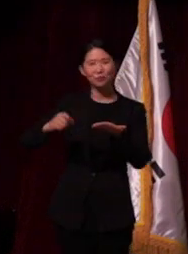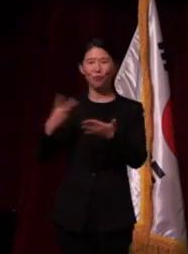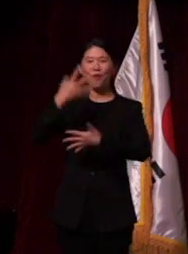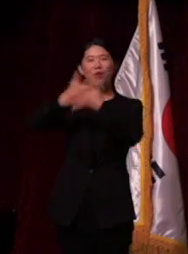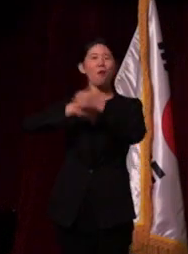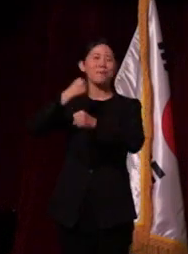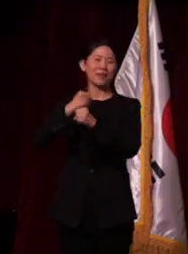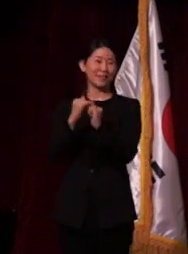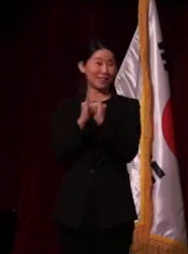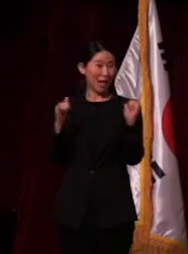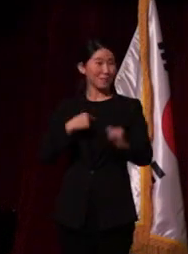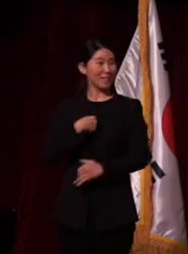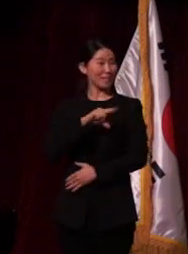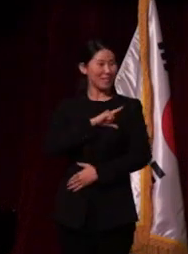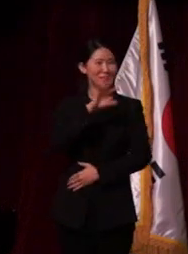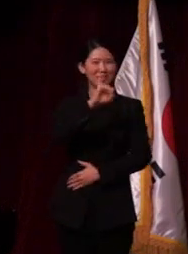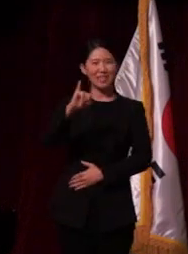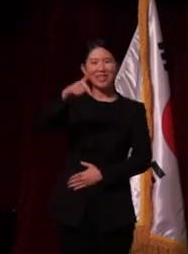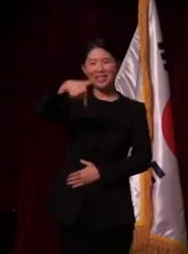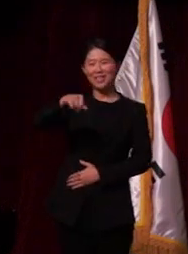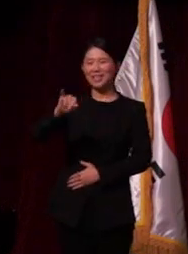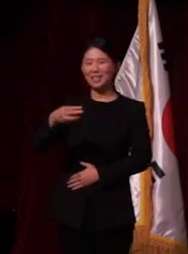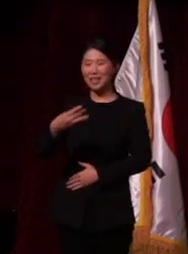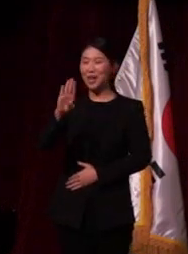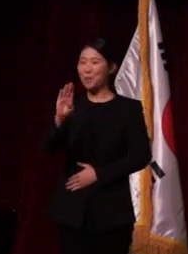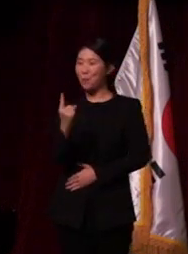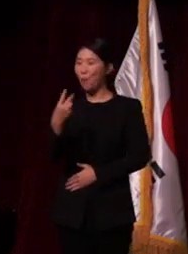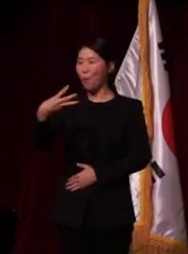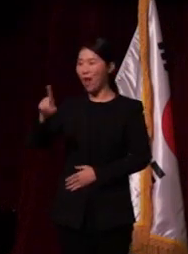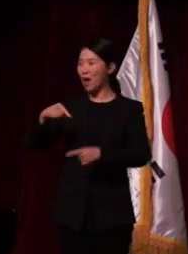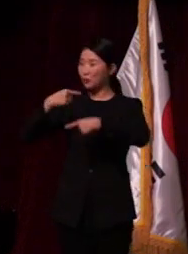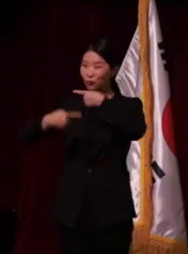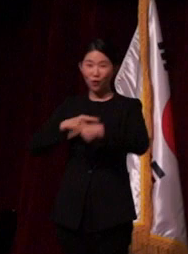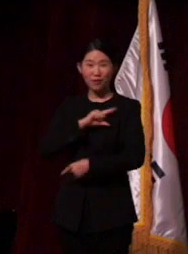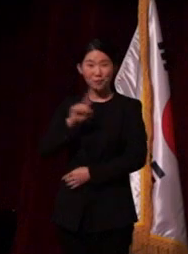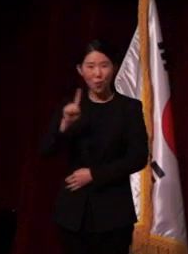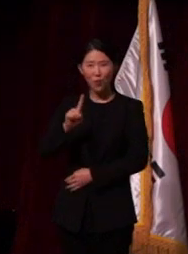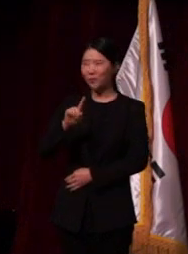만드는 이길보라, 수어 이름으로는